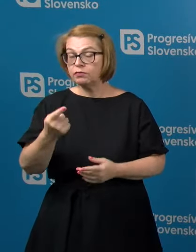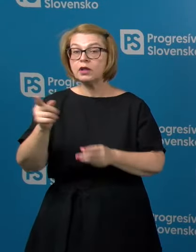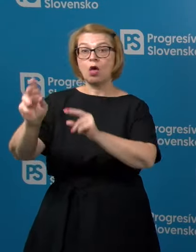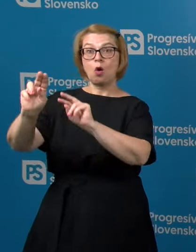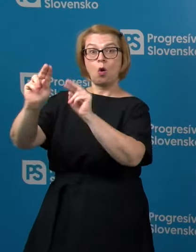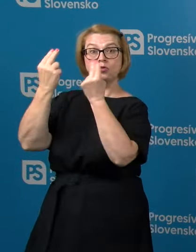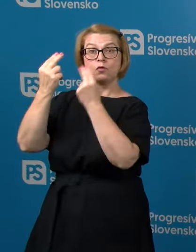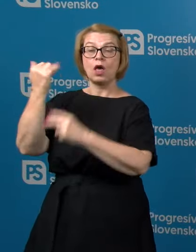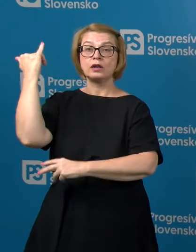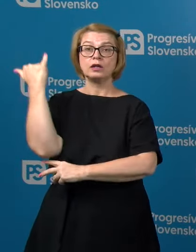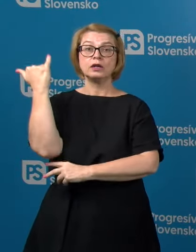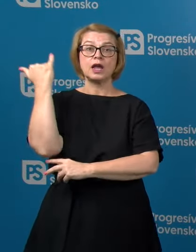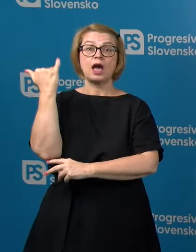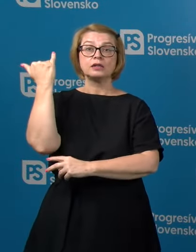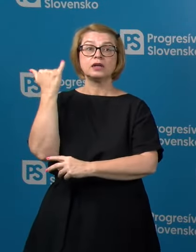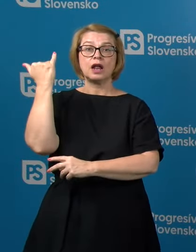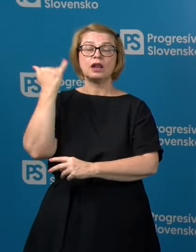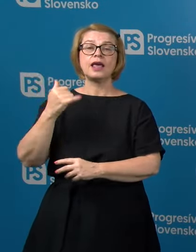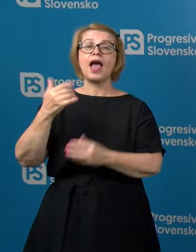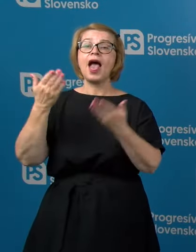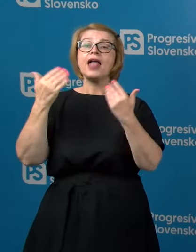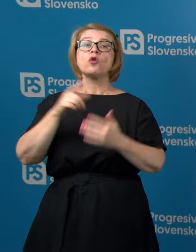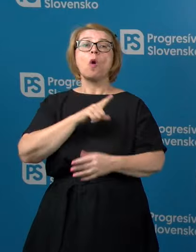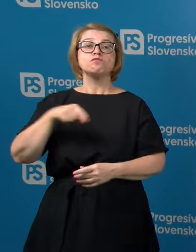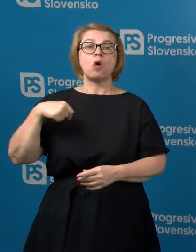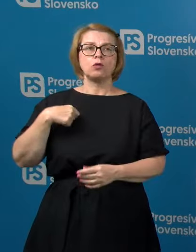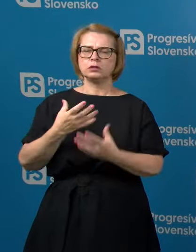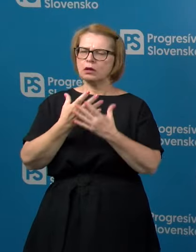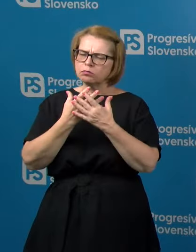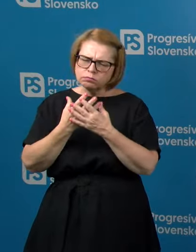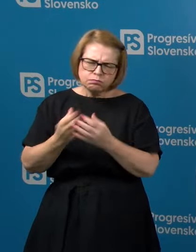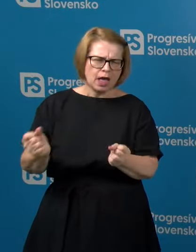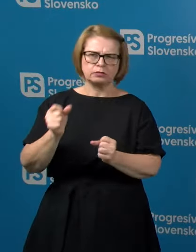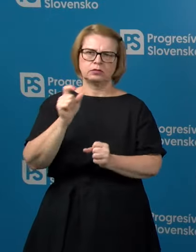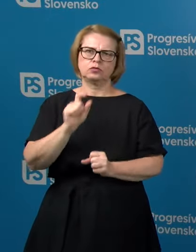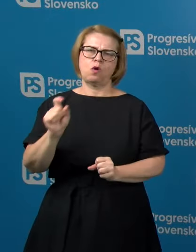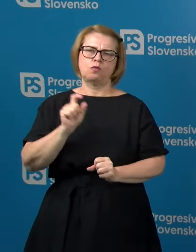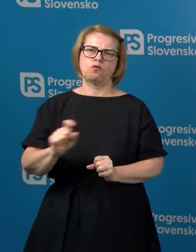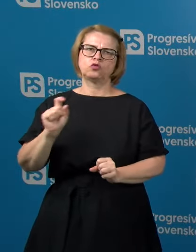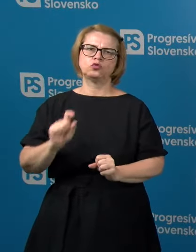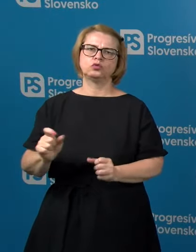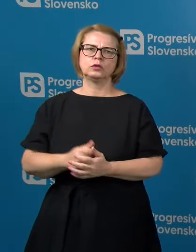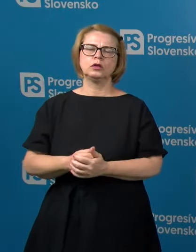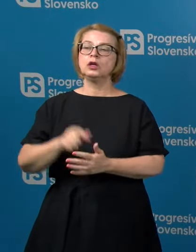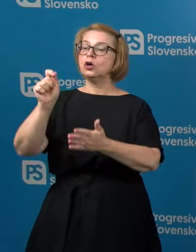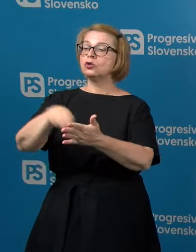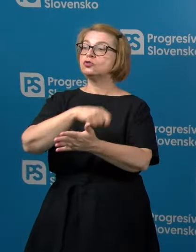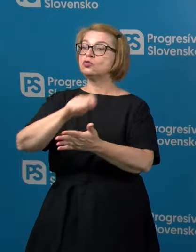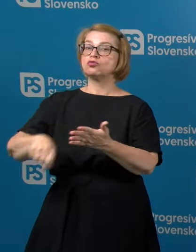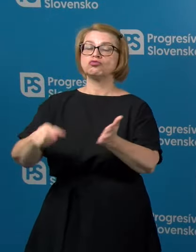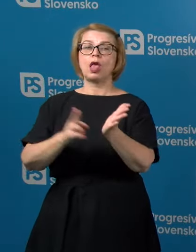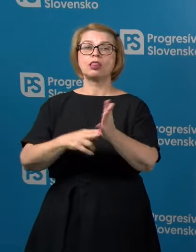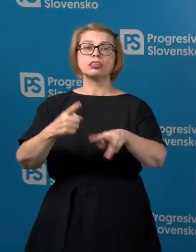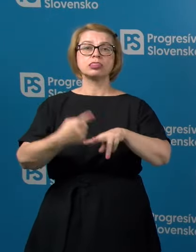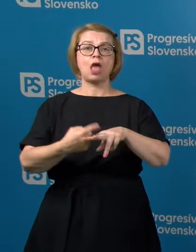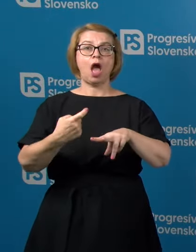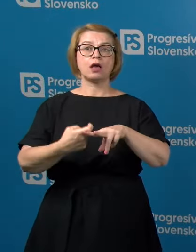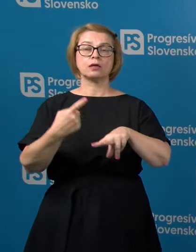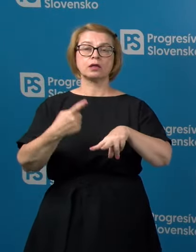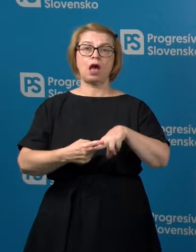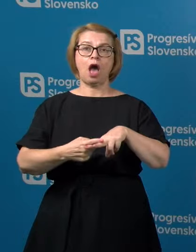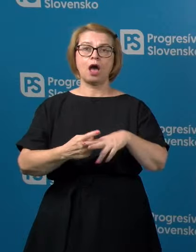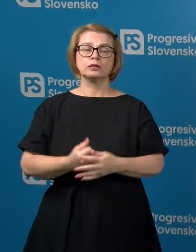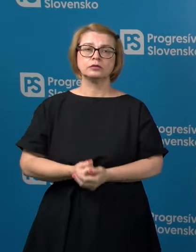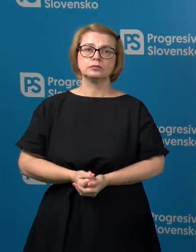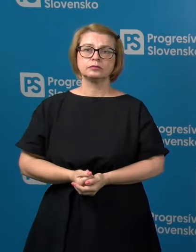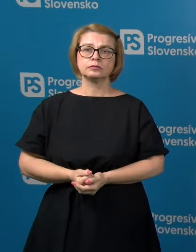odvolali riaditeľa ekopolície opäť bez akéhokoľvek dôvodu, že idú rušiť NAKA,